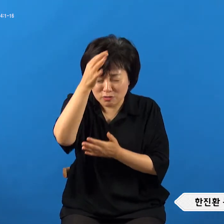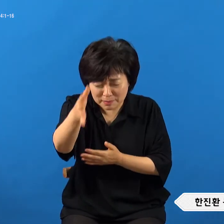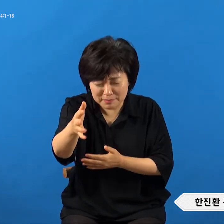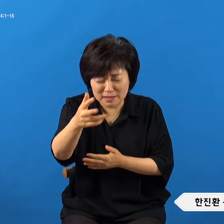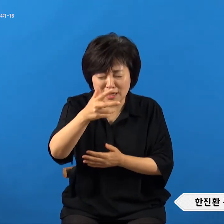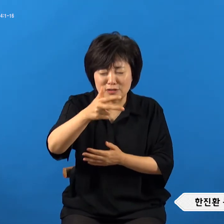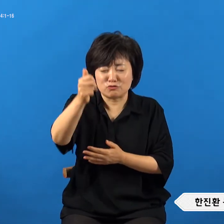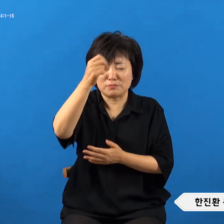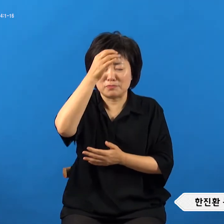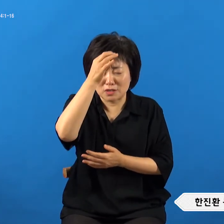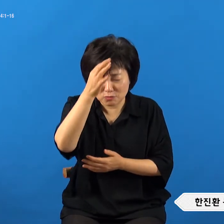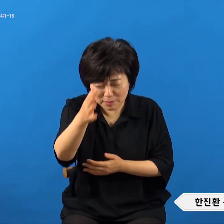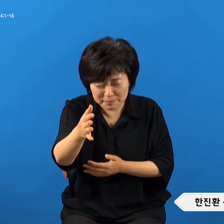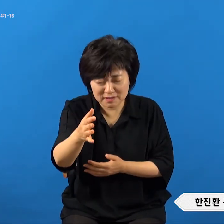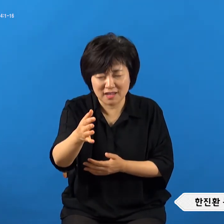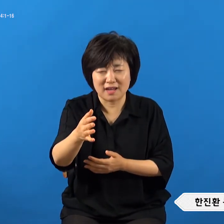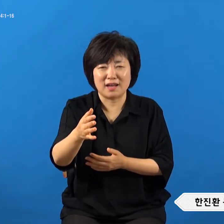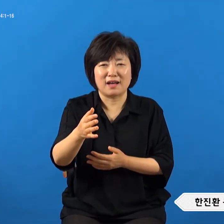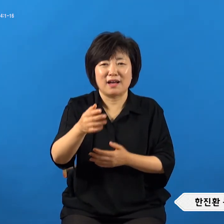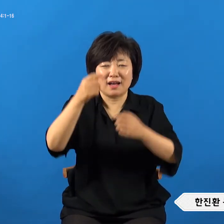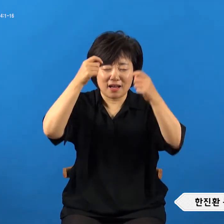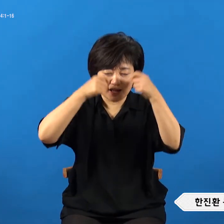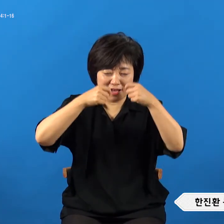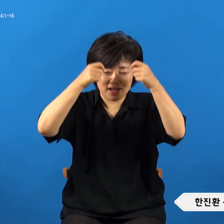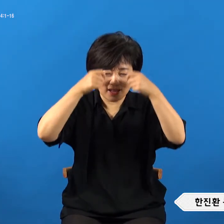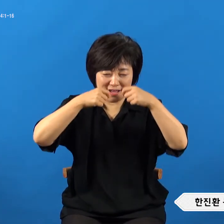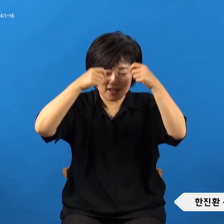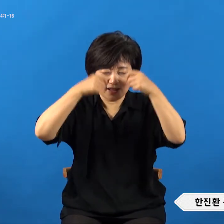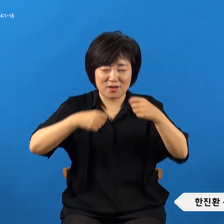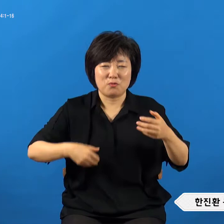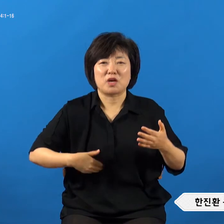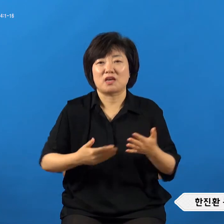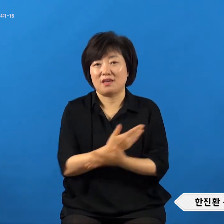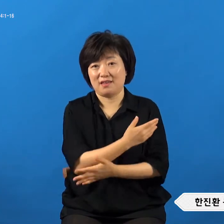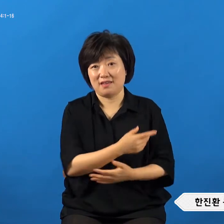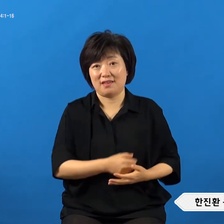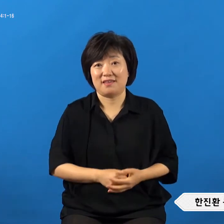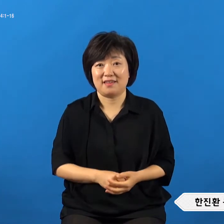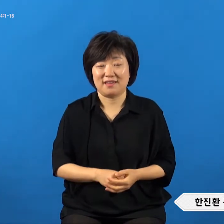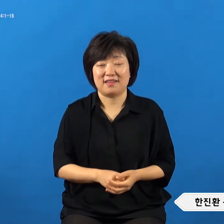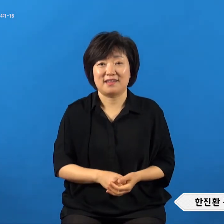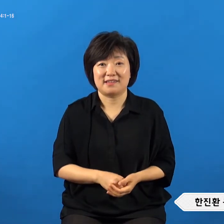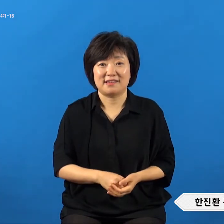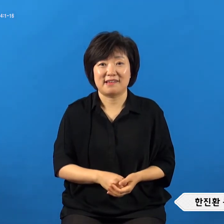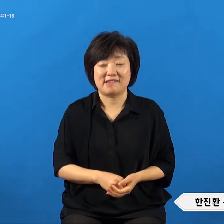죄송합니다. 주님을 바라본 것입니다. 그래서 눈물을 흘리며 회개한 것입니다.